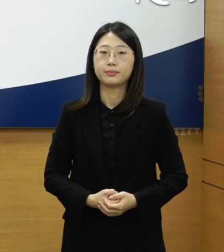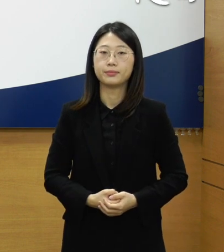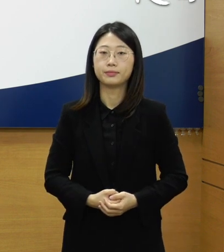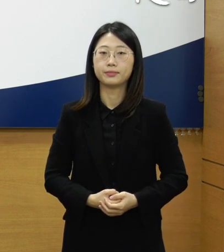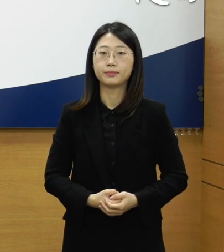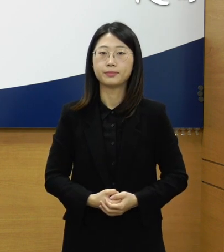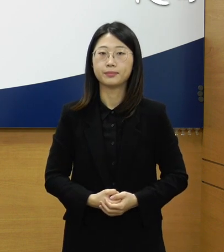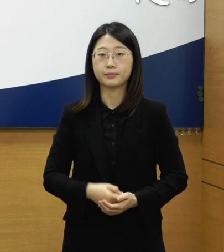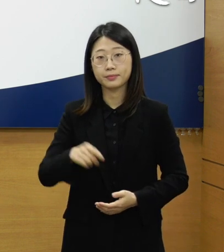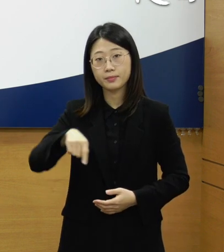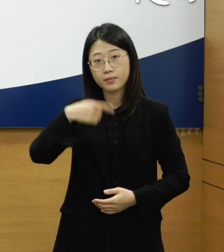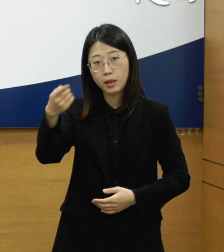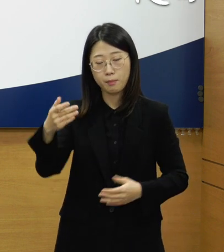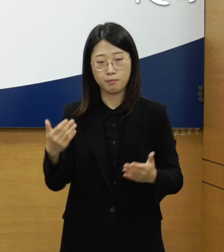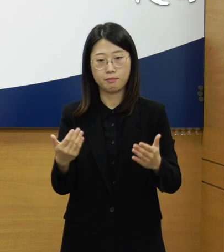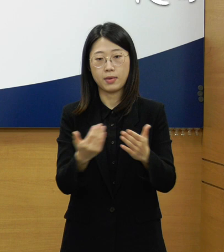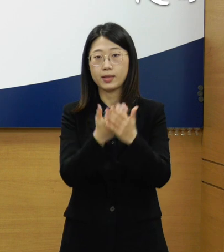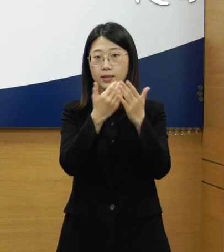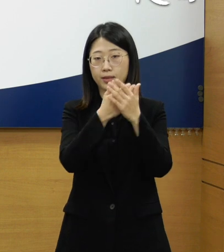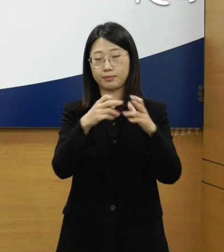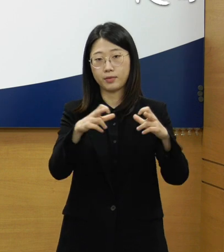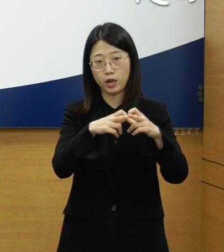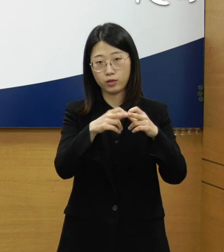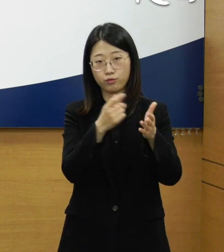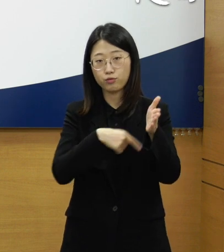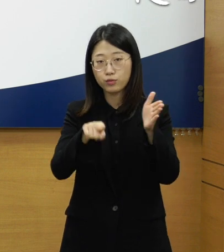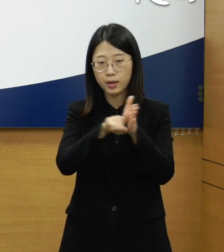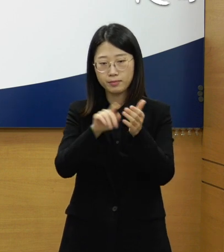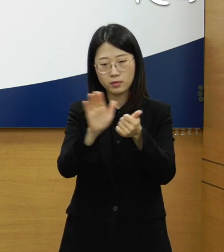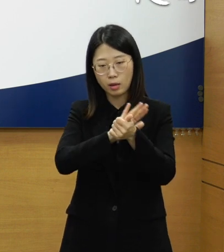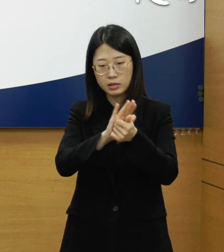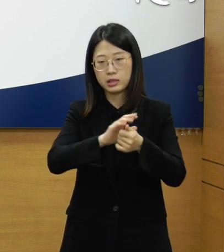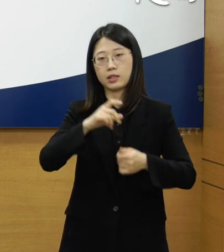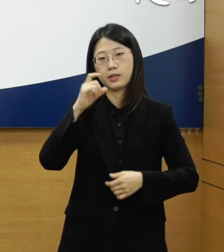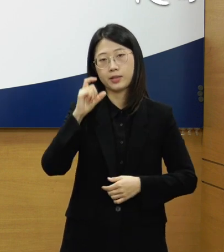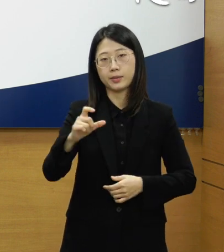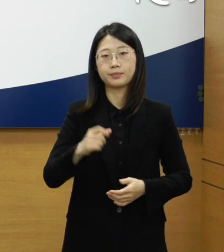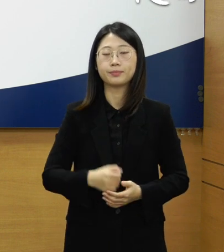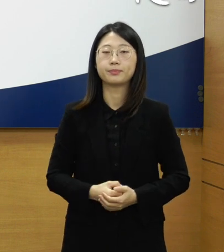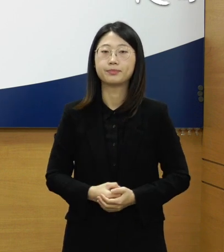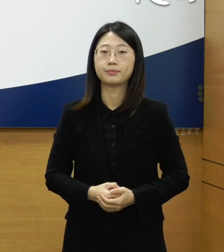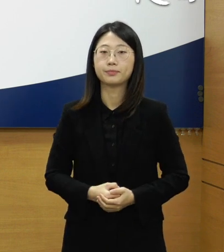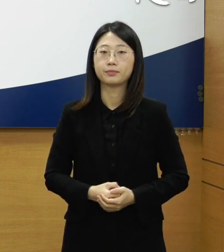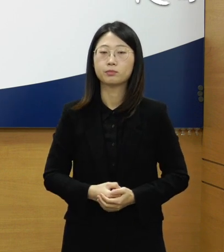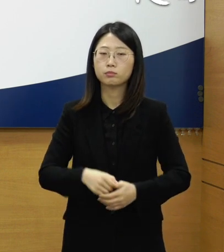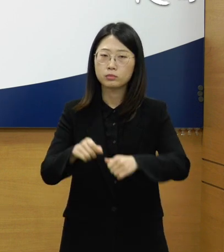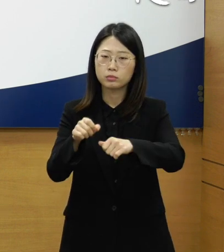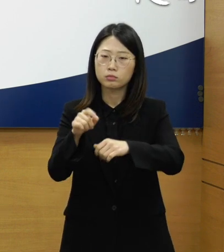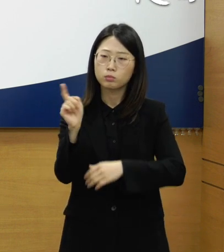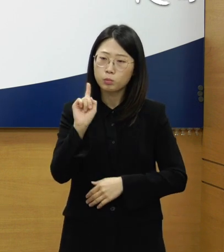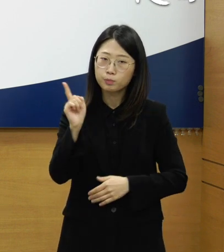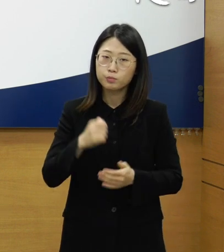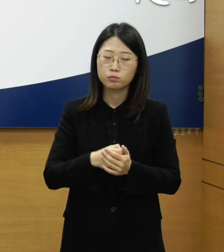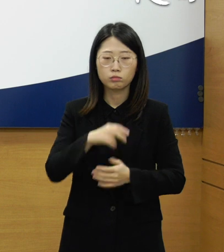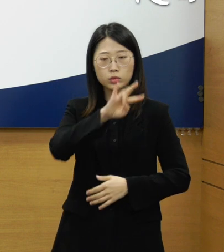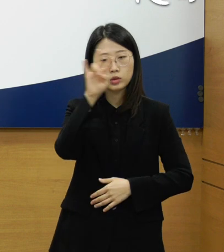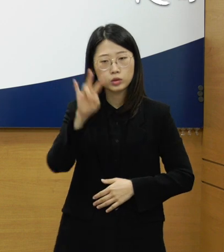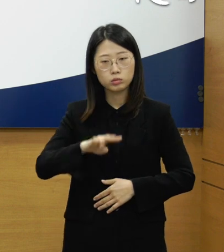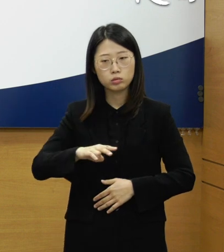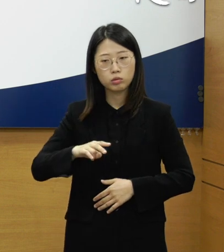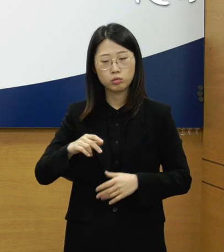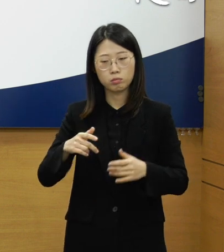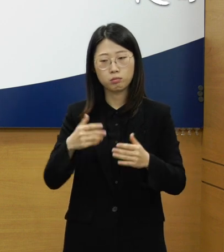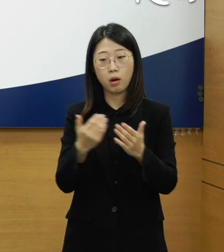다음은 발달 장애인을 위한 서비스를 강화하겠습니다. 특히 시흥시는 증가하는